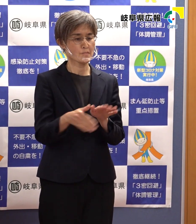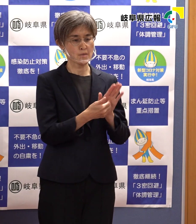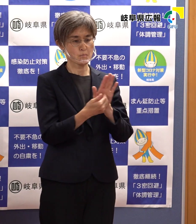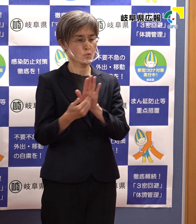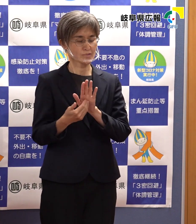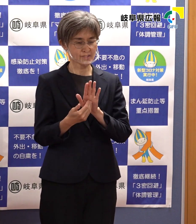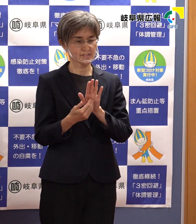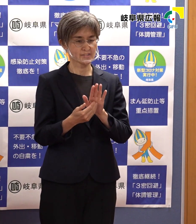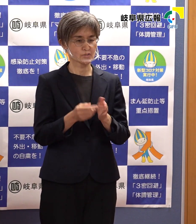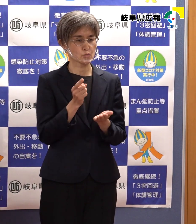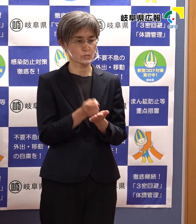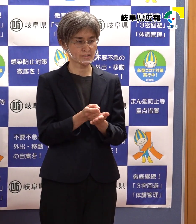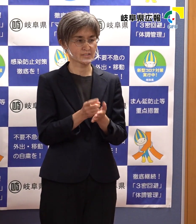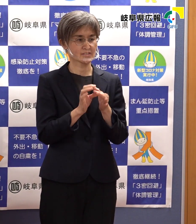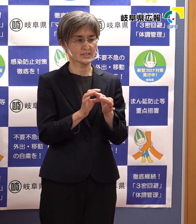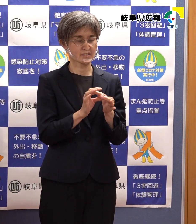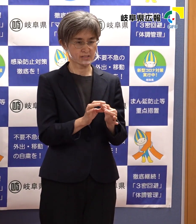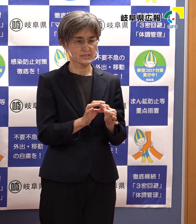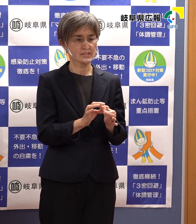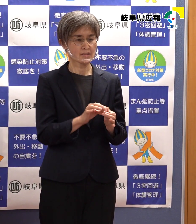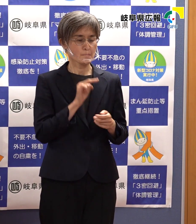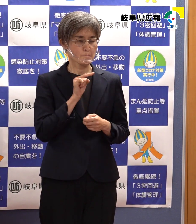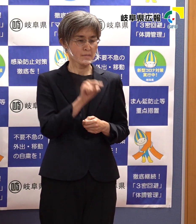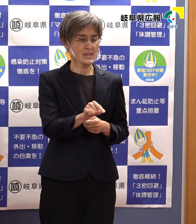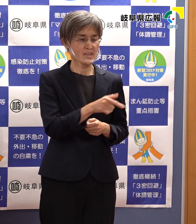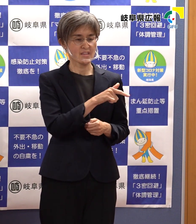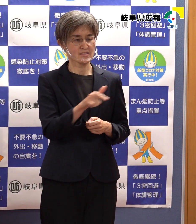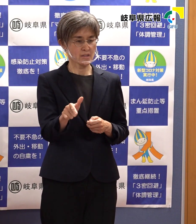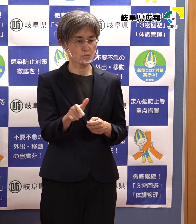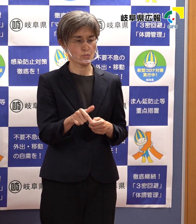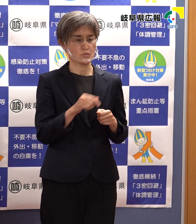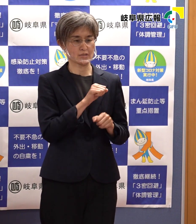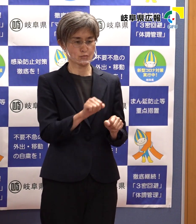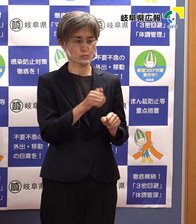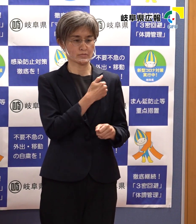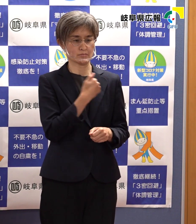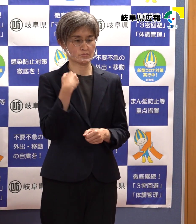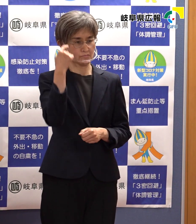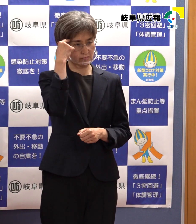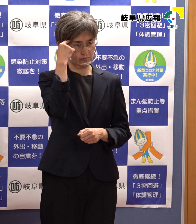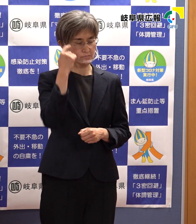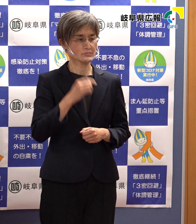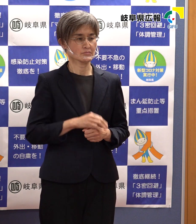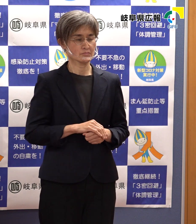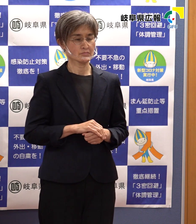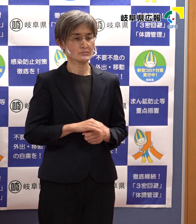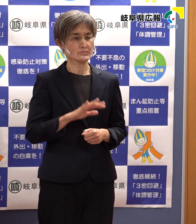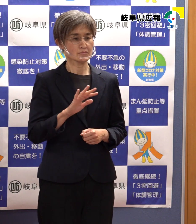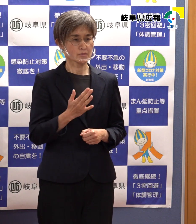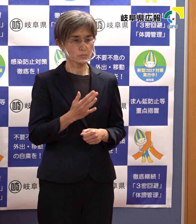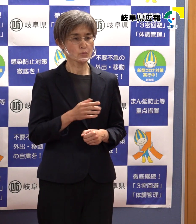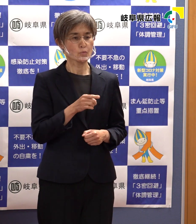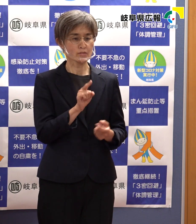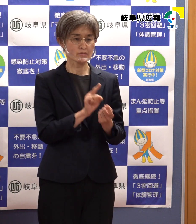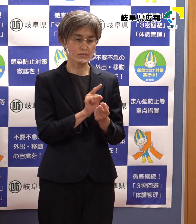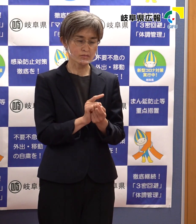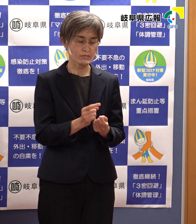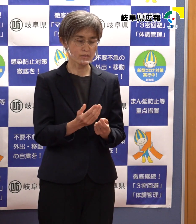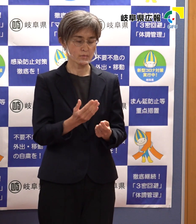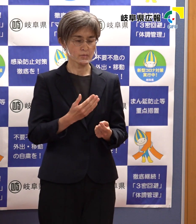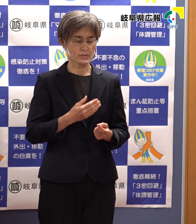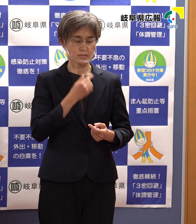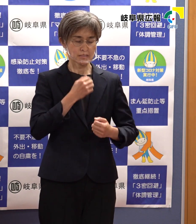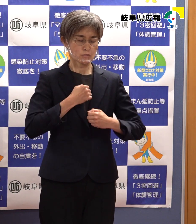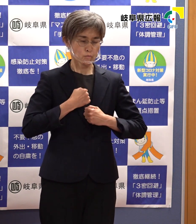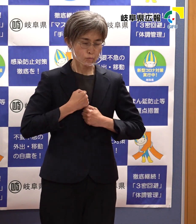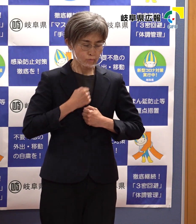と、過料の適用が可能になると思います。これはあらかじめ慎重なお考え示されていますが、改めて